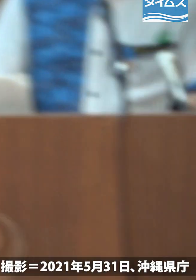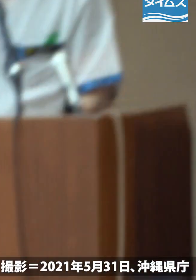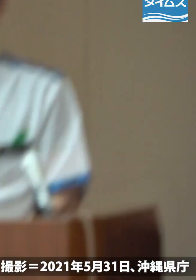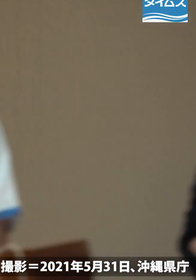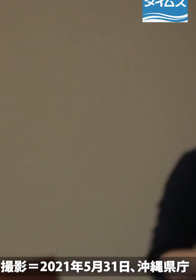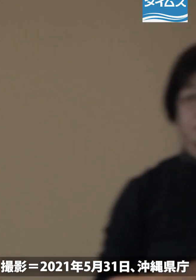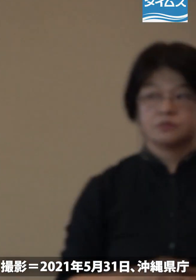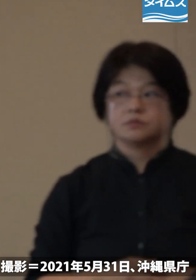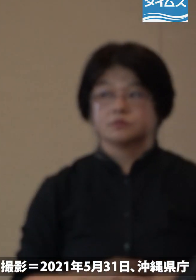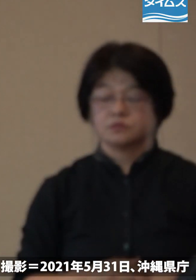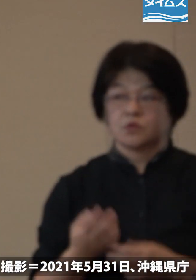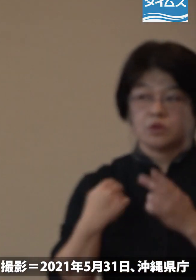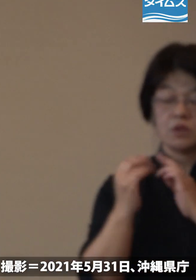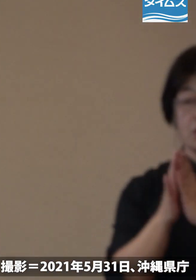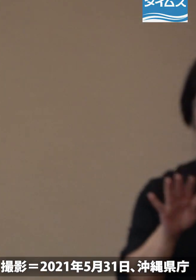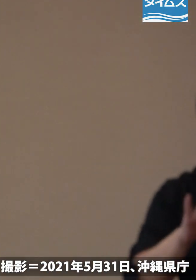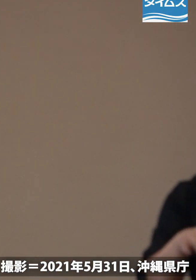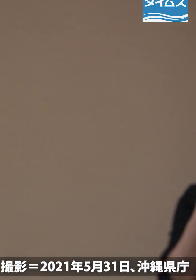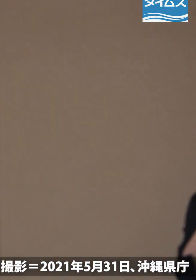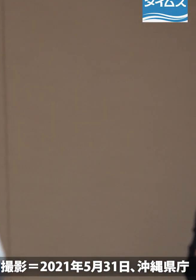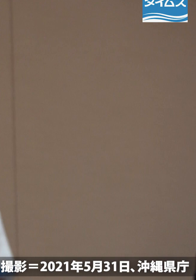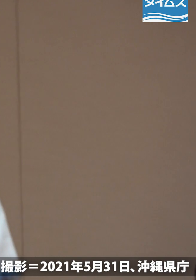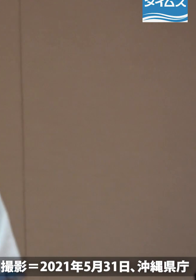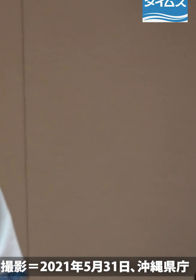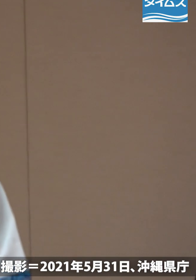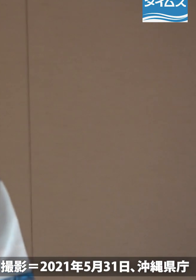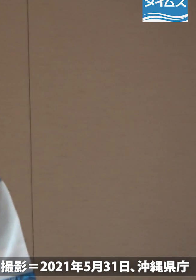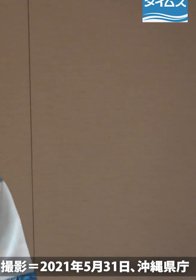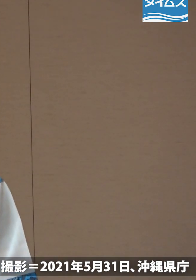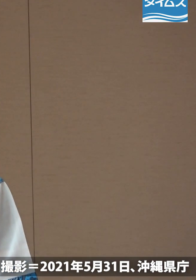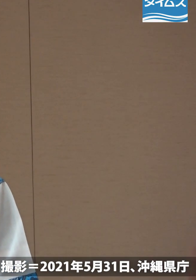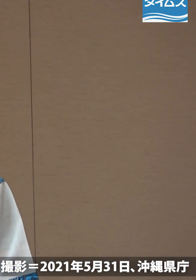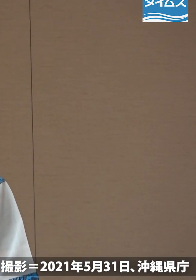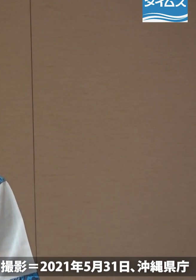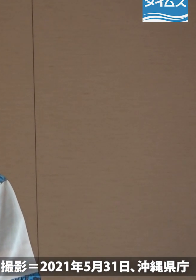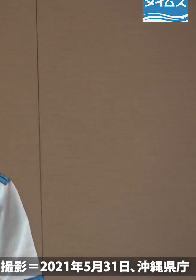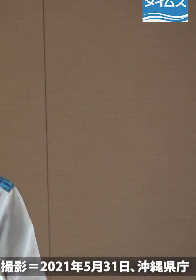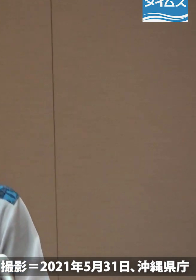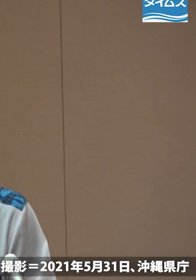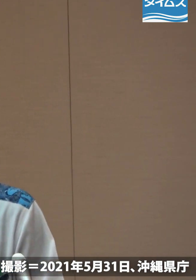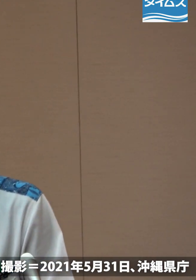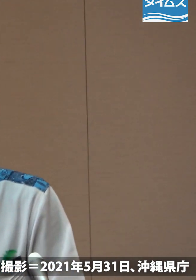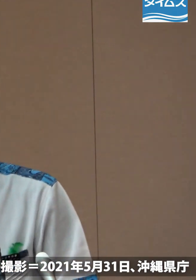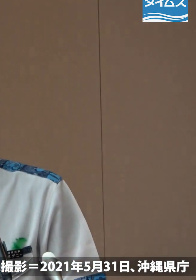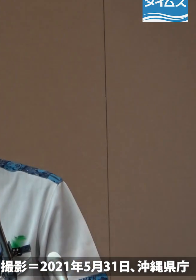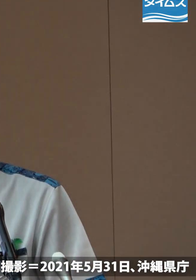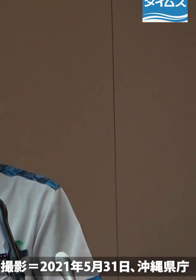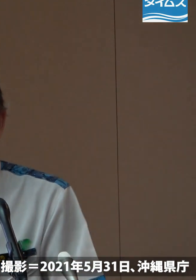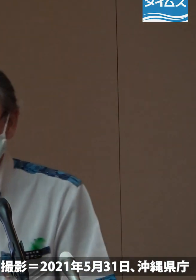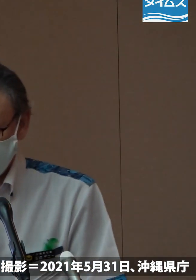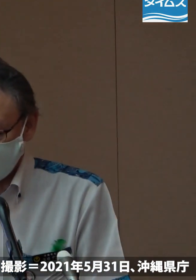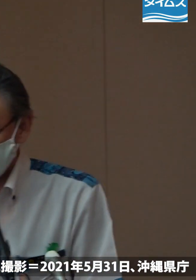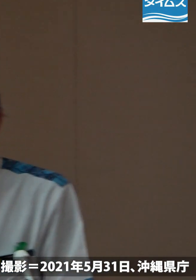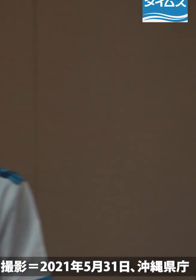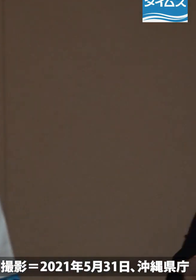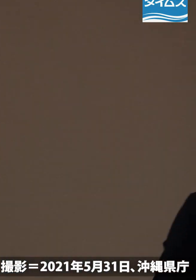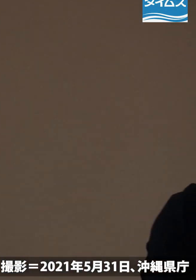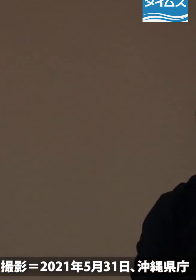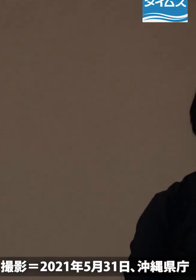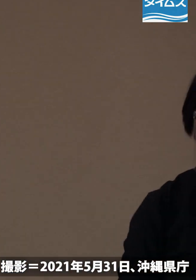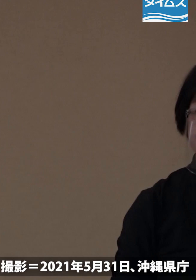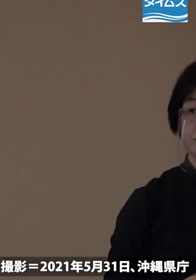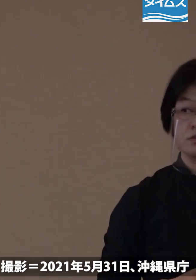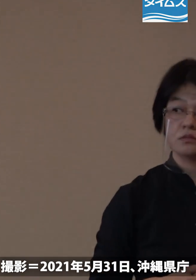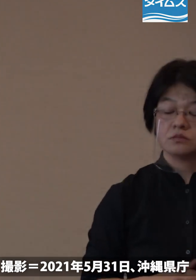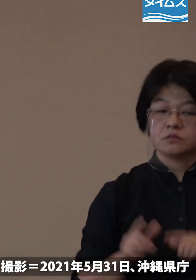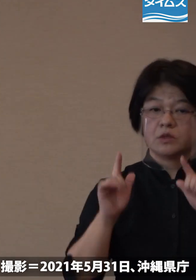では次に、現代管理者の実質通信さんお願いします。 先日通信の方 はい、はい、よろしくお願いします。